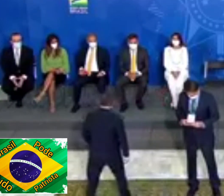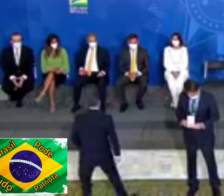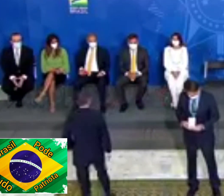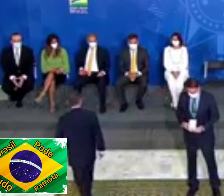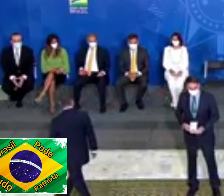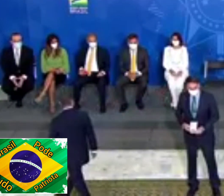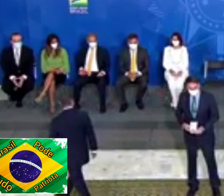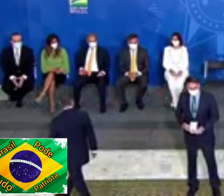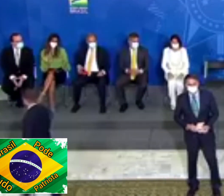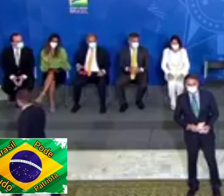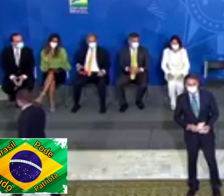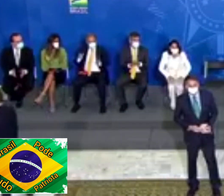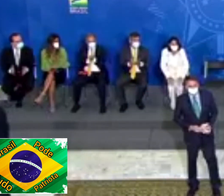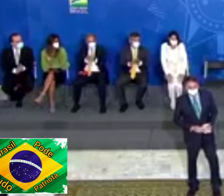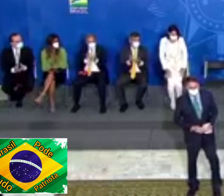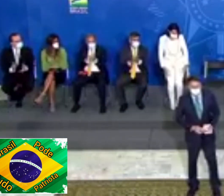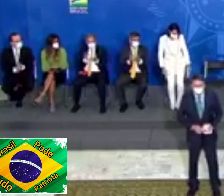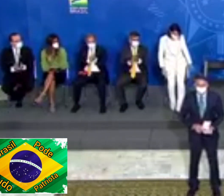Michele Bolsonaro.